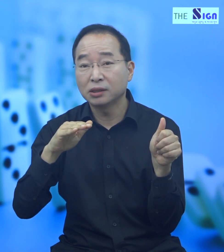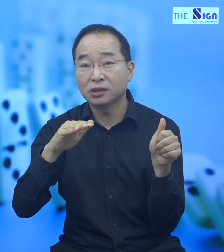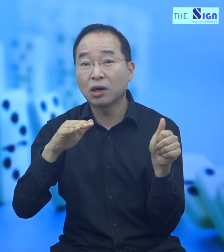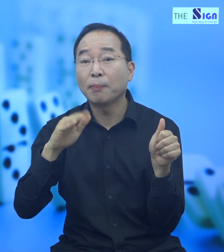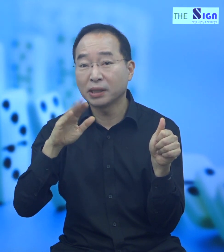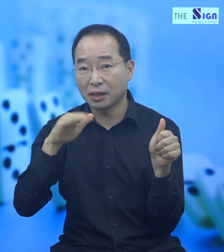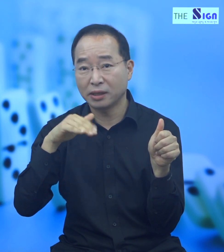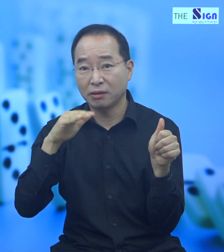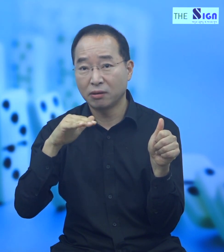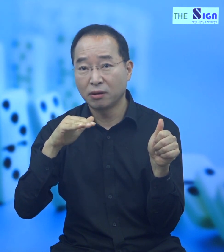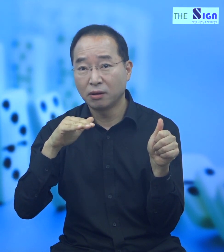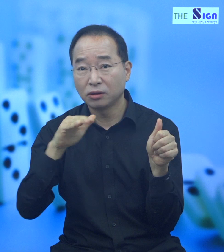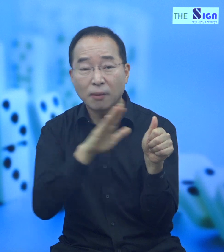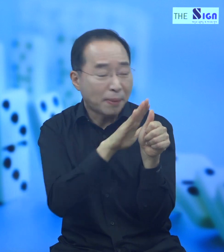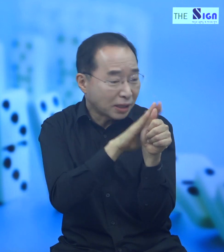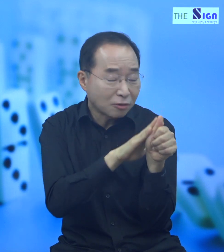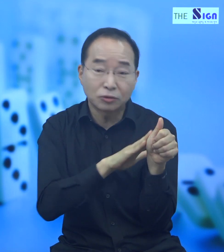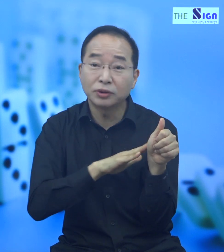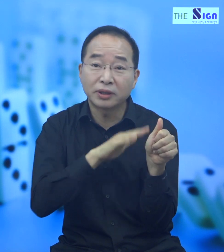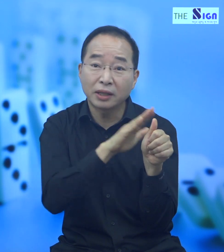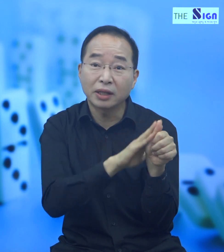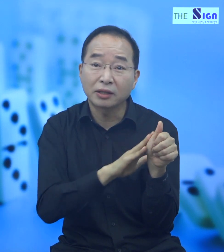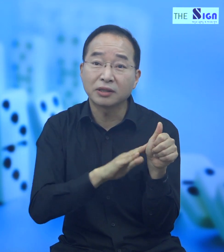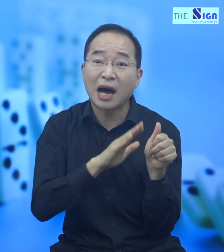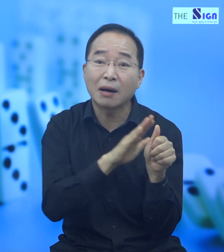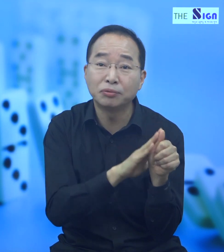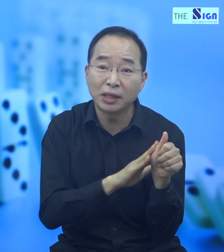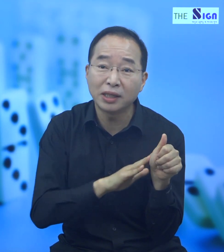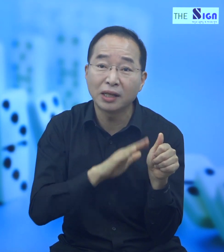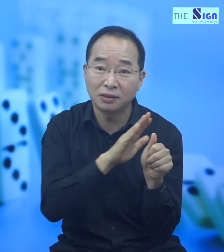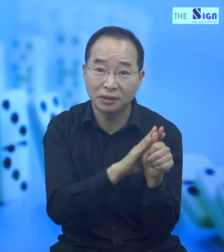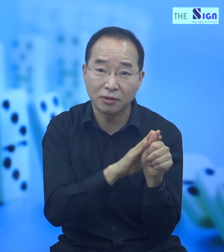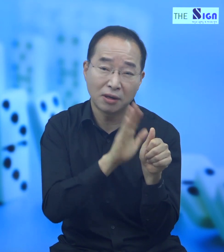이 혓바닥이에요. 혓바닥으로 이렇게 한다. 그래서 아부한다는 뜻이에요.